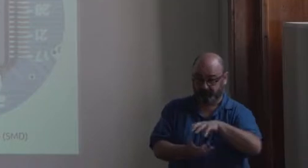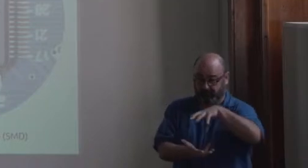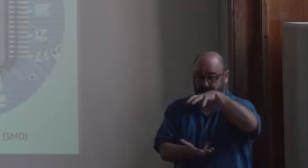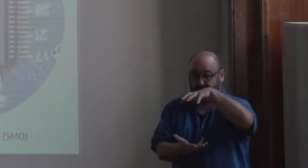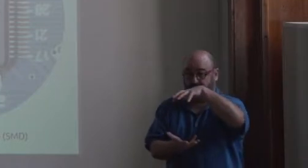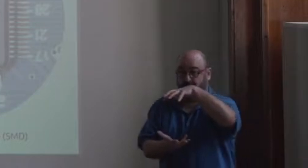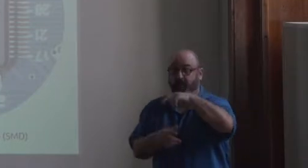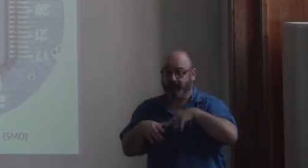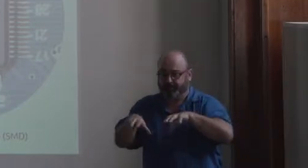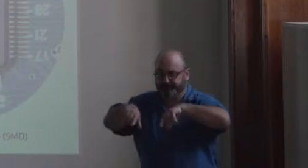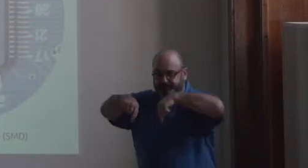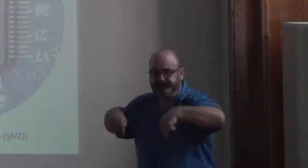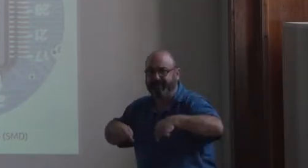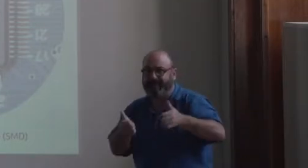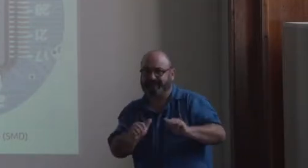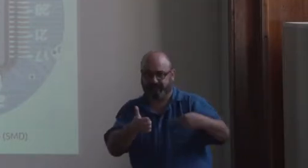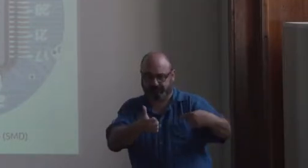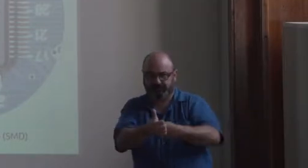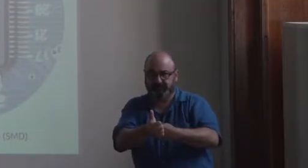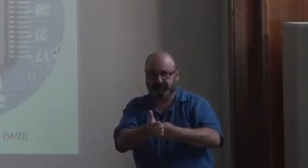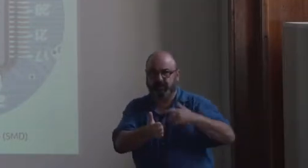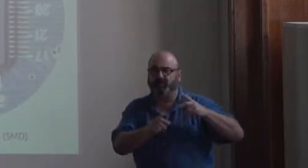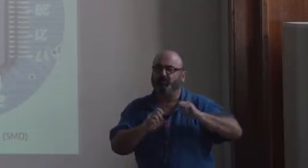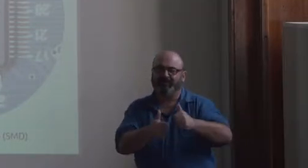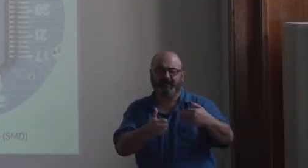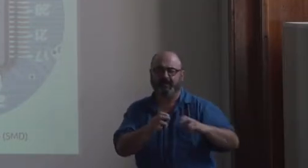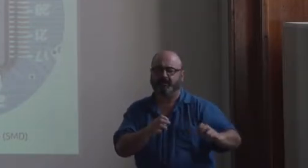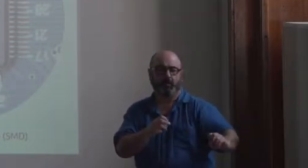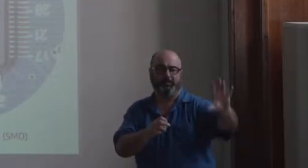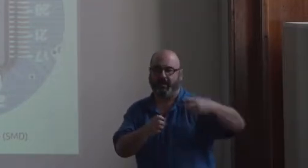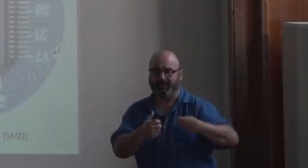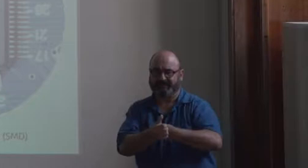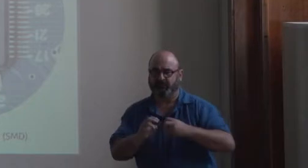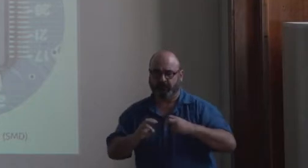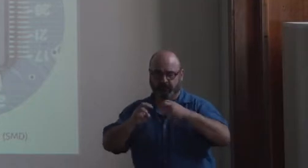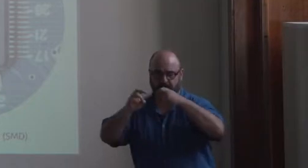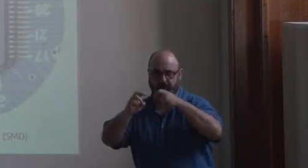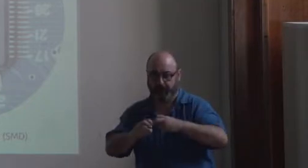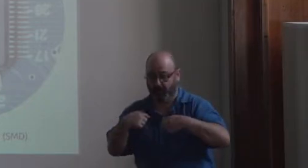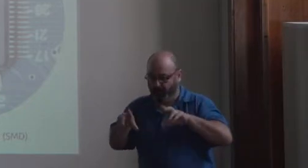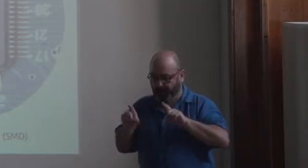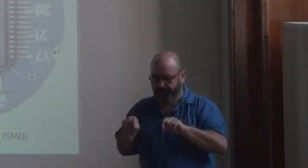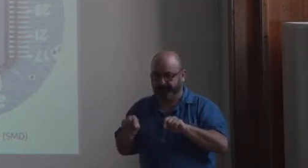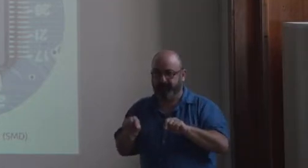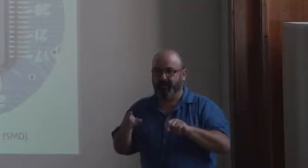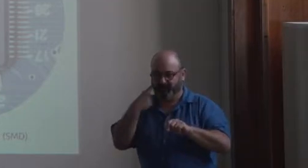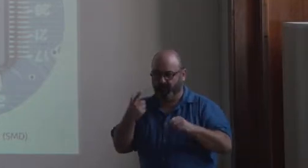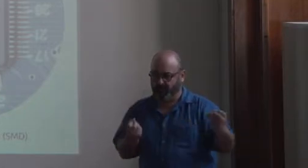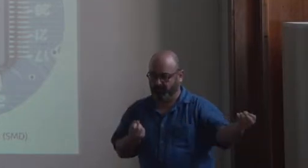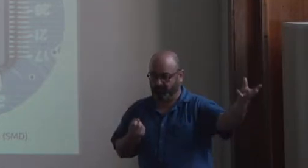il suffit d'avoir une résistance qui varie en fonction de la luminosité. Et vous pourrez mesurer facilement la